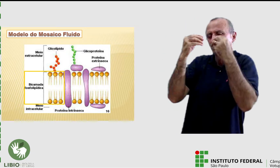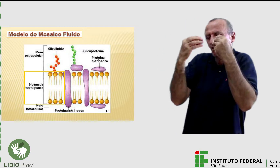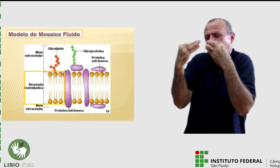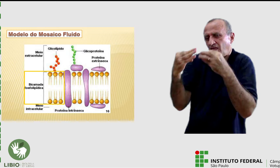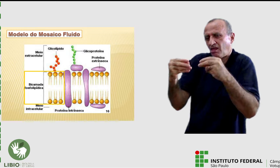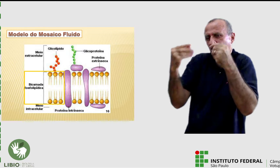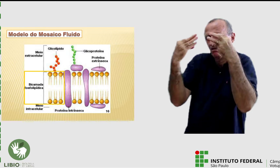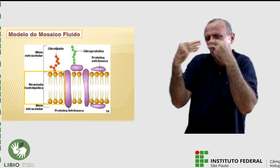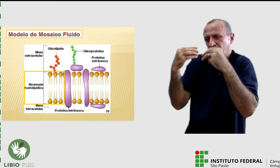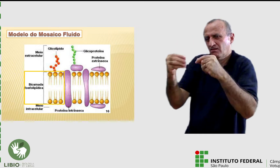frouxo, mole.